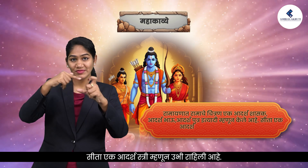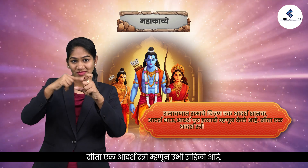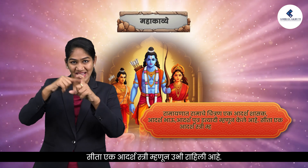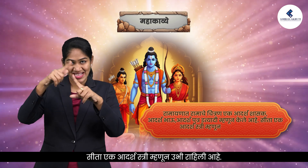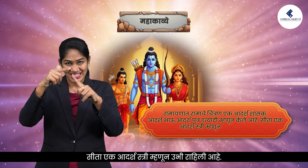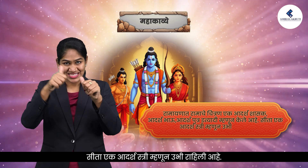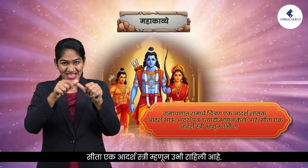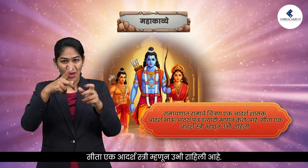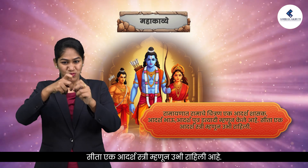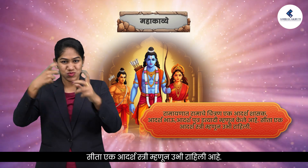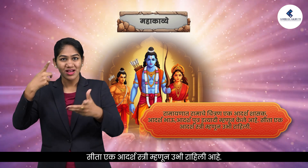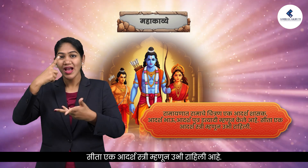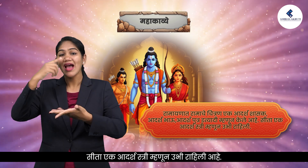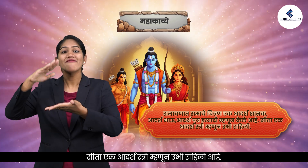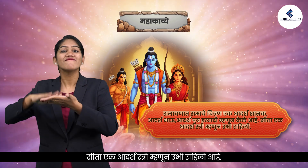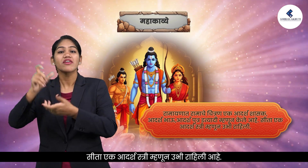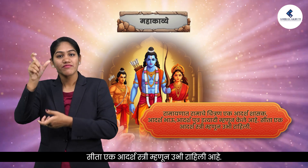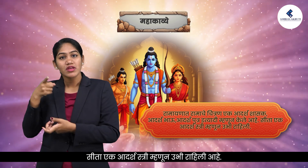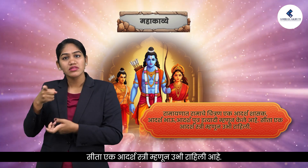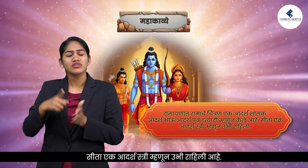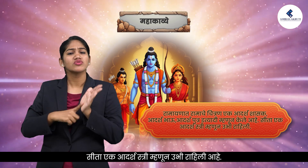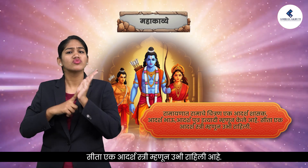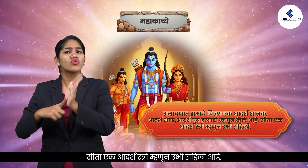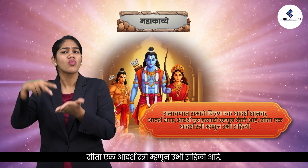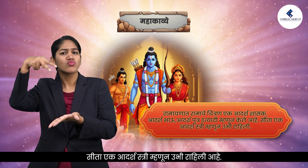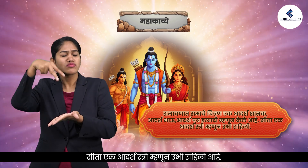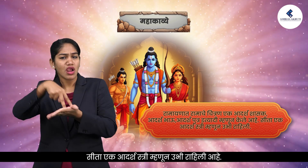सीता एक आदर्श स्त्री म्हणून उभी राहिलेली आहे.